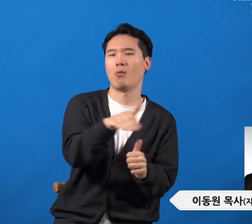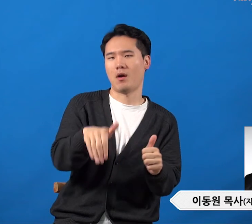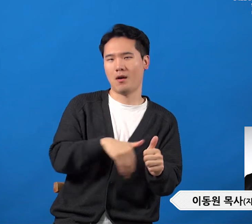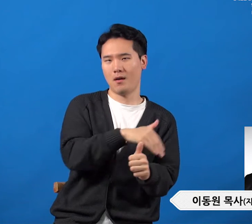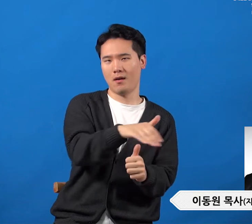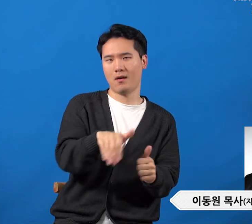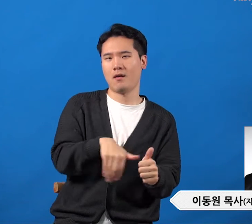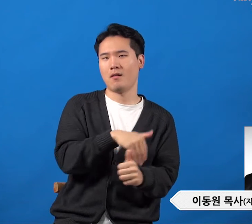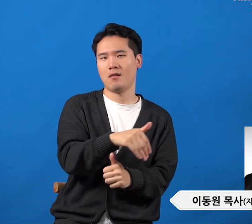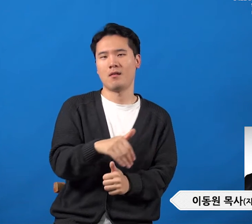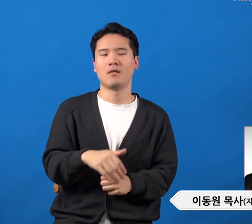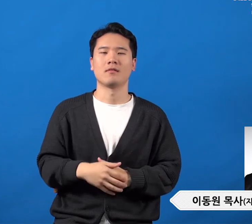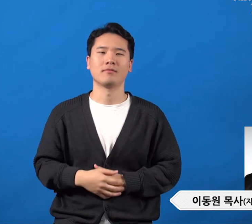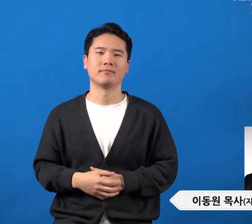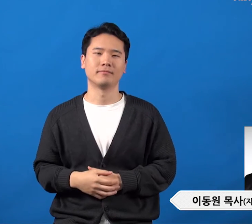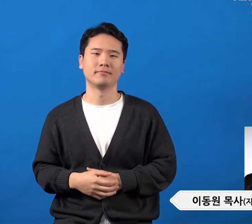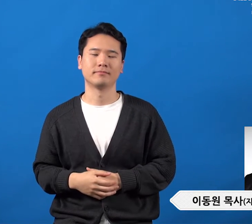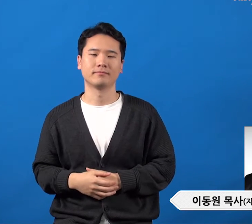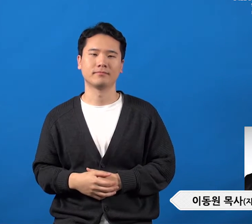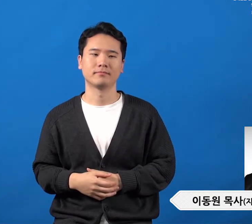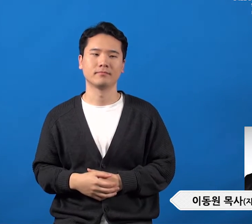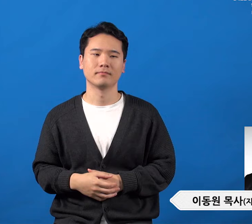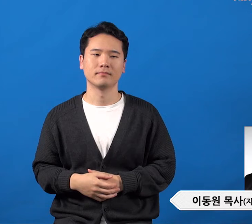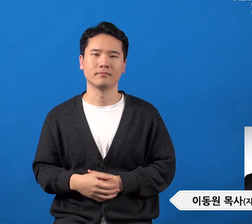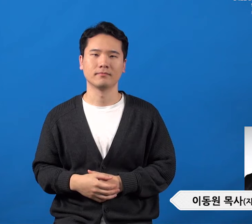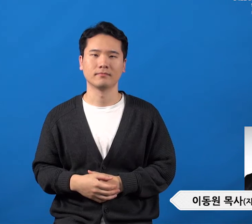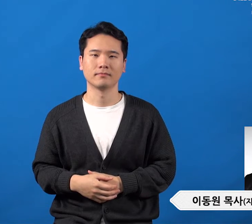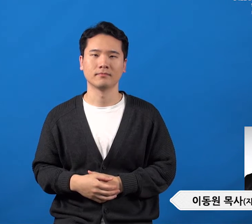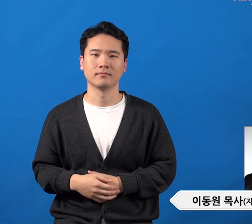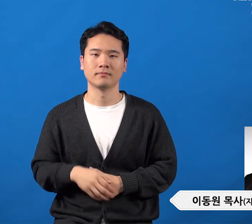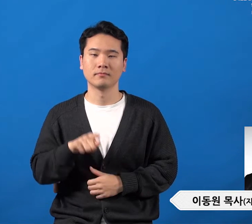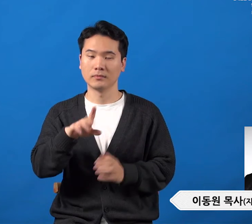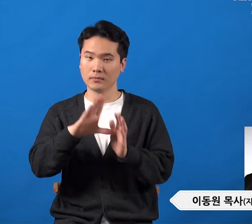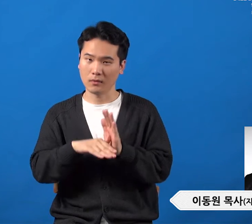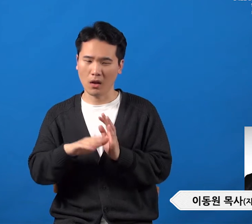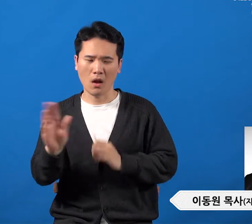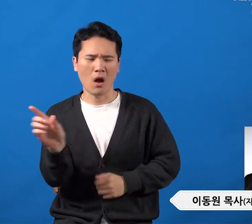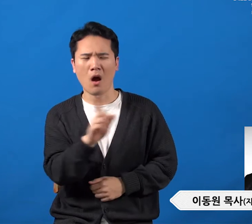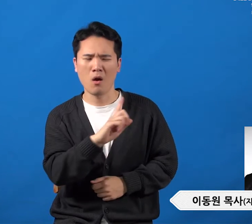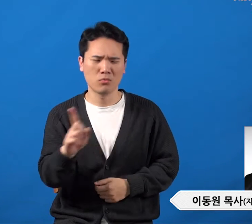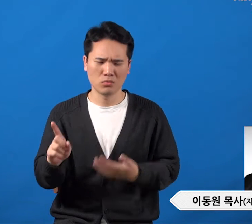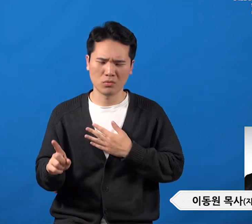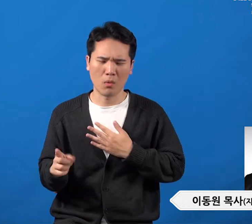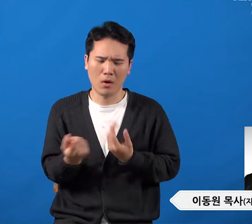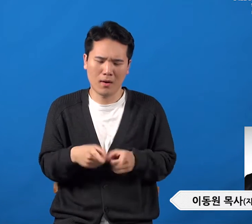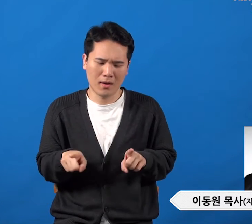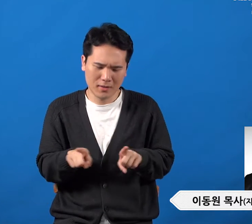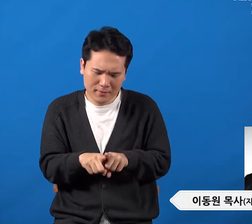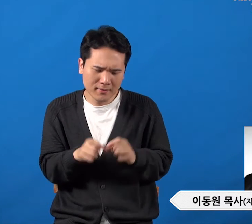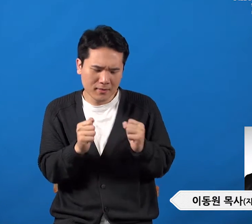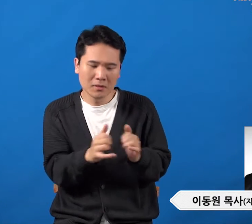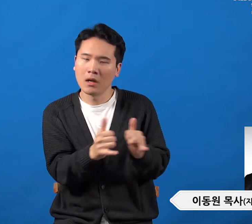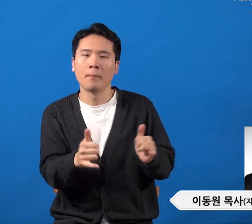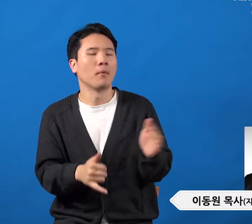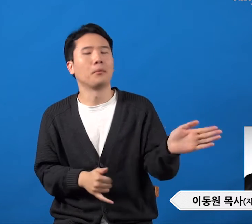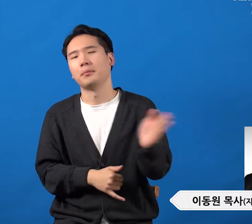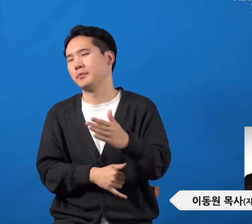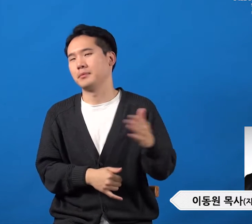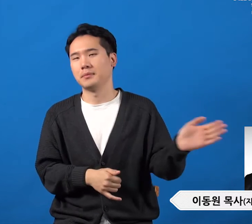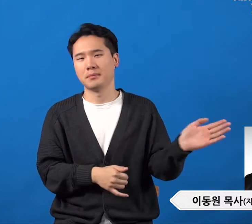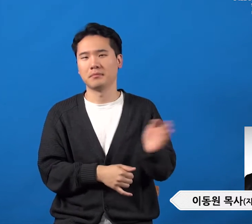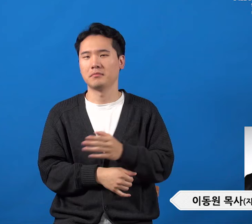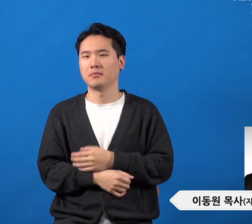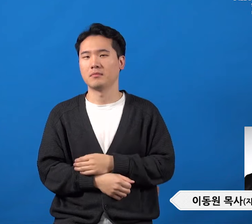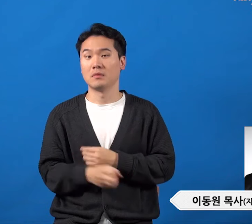상황을 염두에 두고 한 말이라고 생각이 됩니다. 그때 아무도 나와 함께한 사람이 없었다.